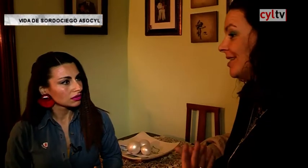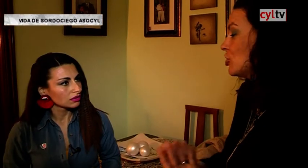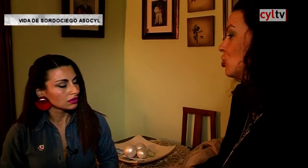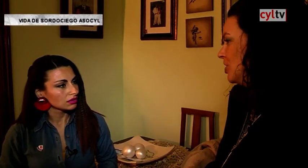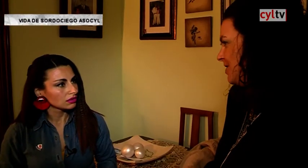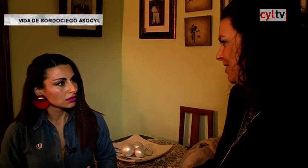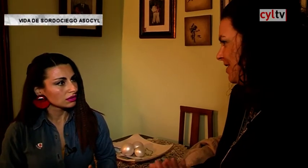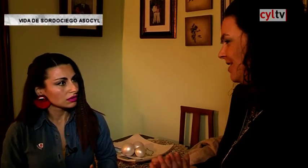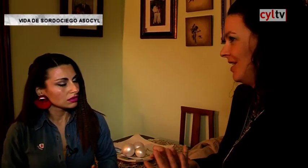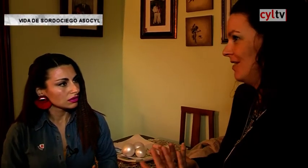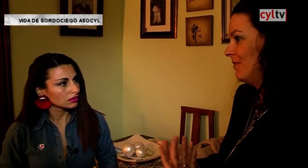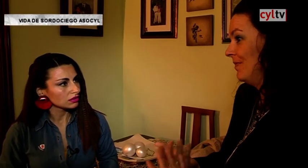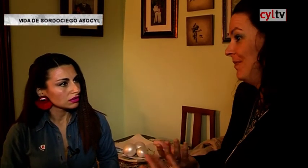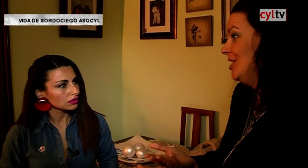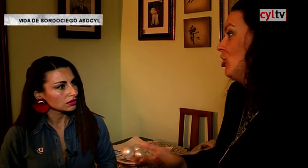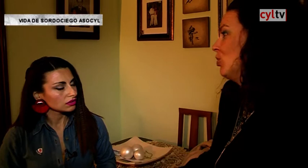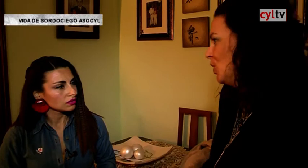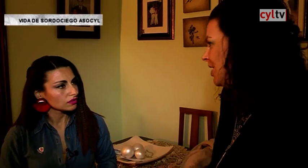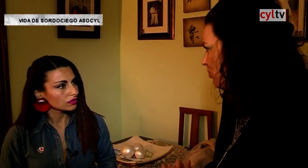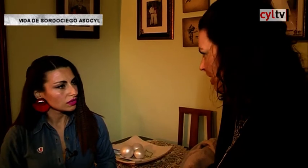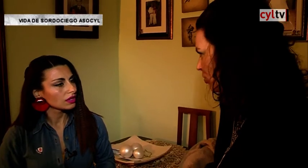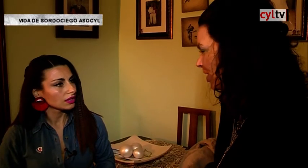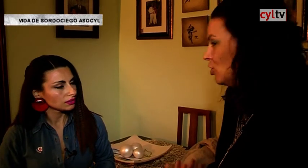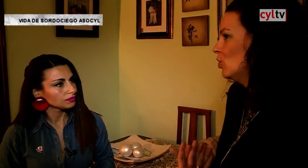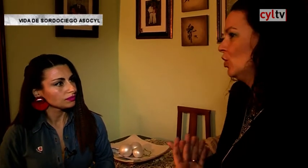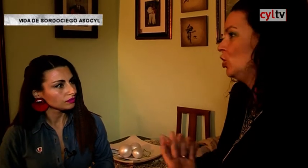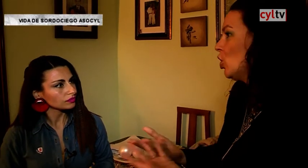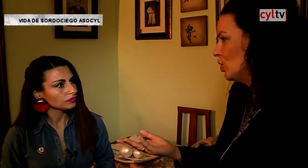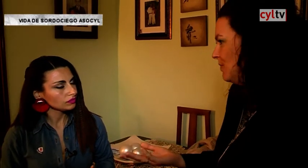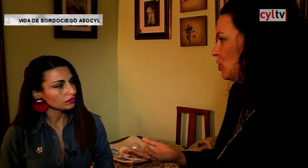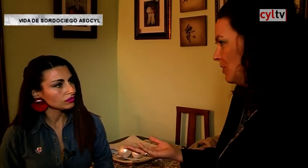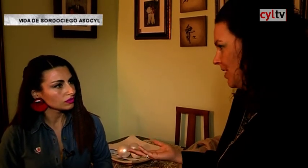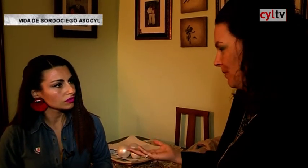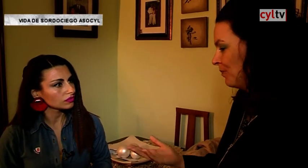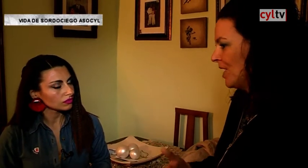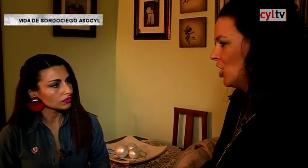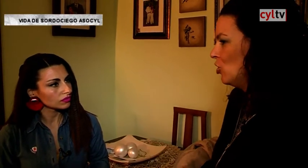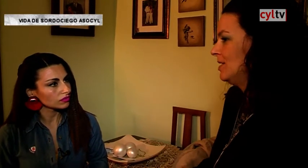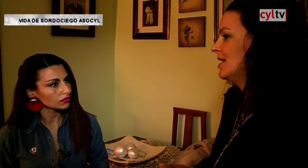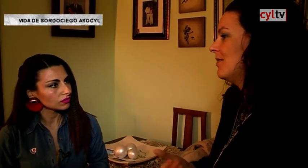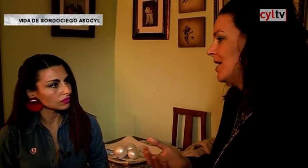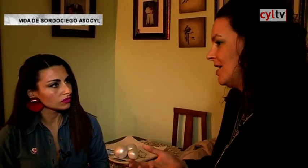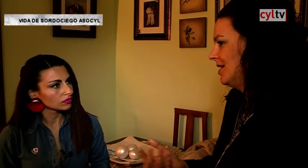tantas cosas que introducir en la educación que, como todo es imposible, lo que sí que habría es